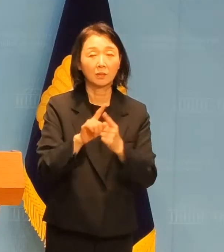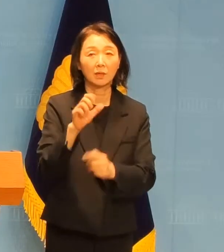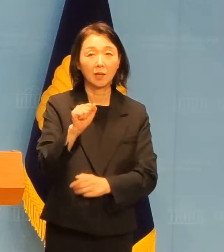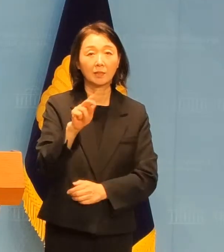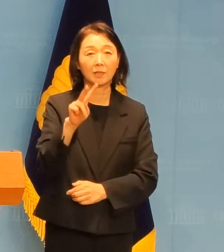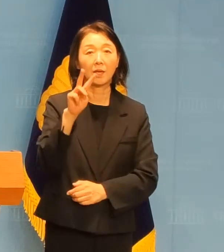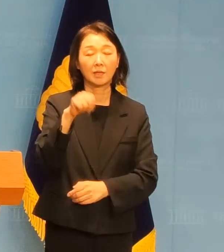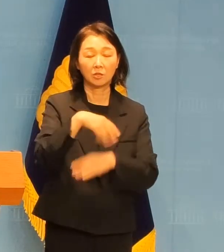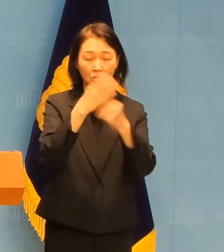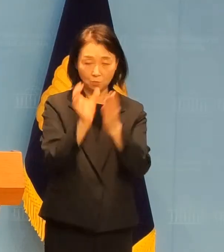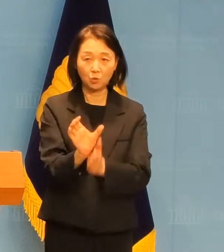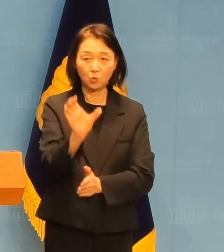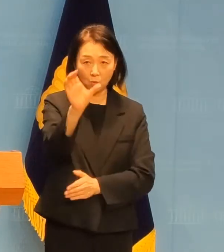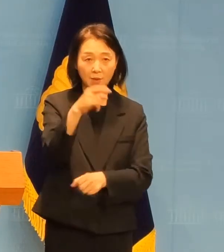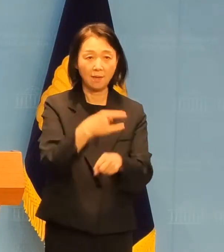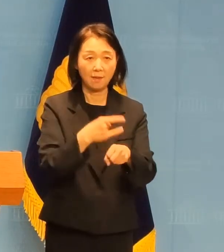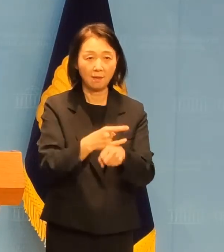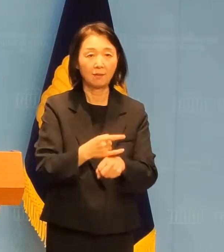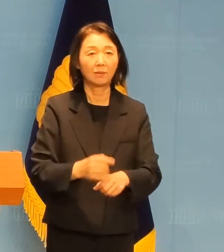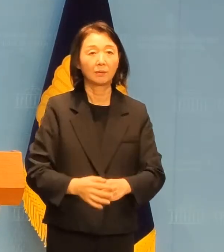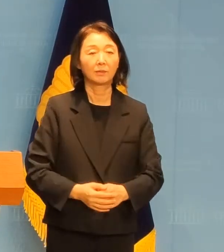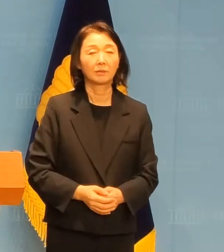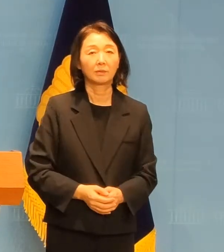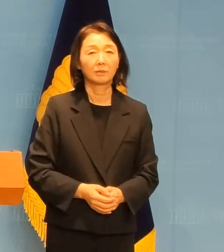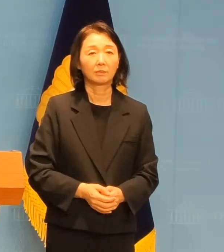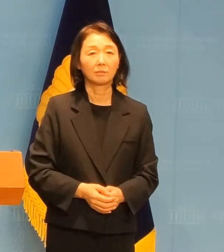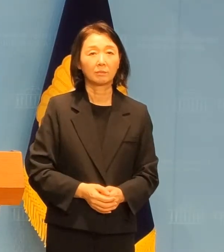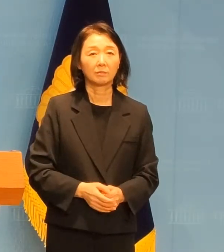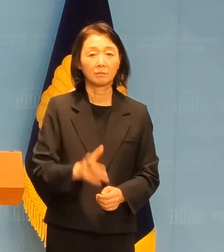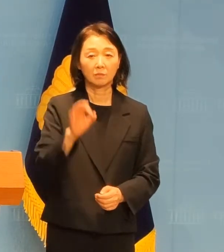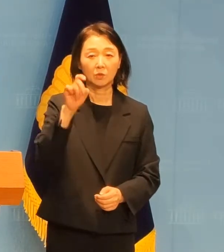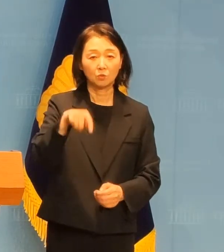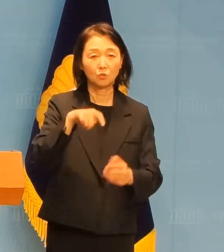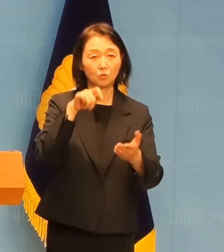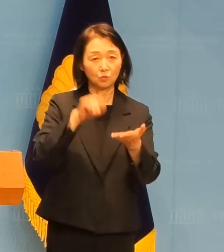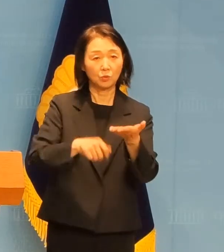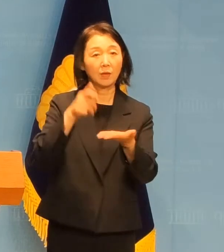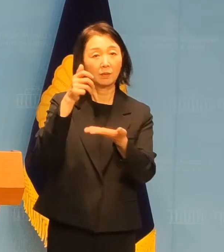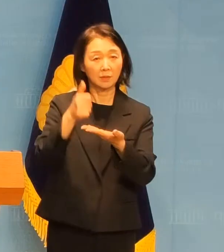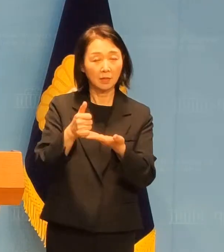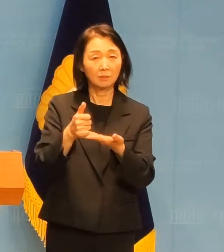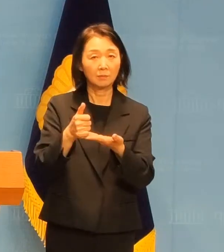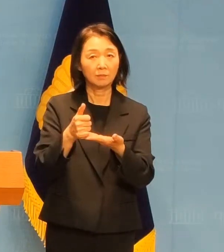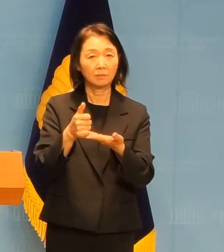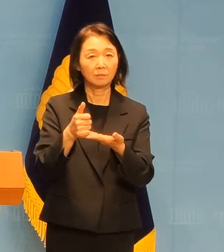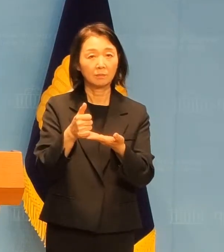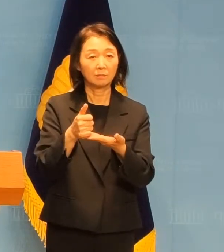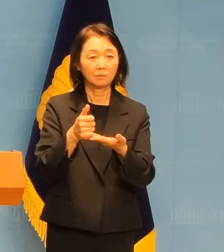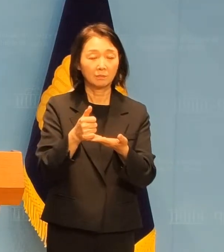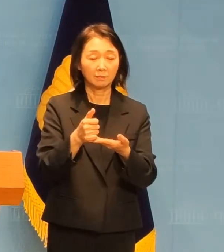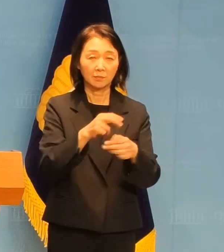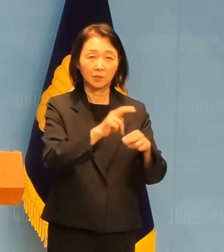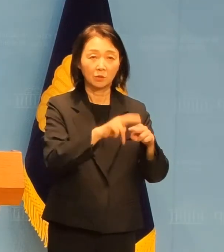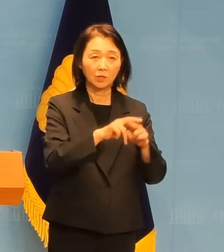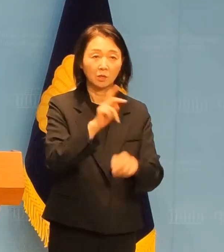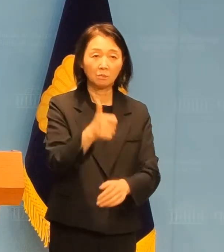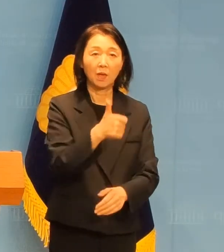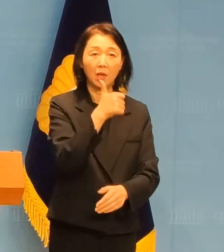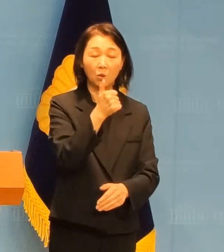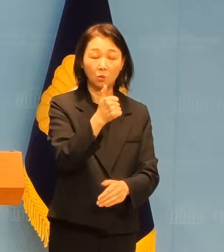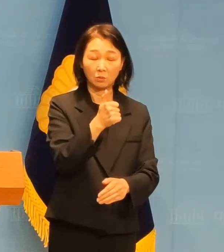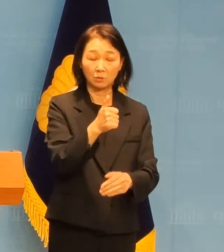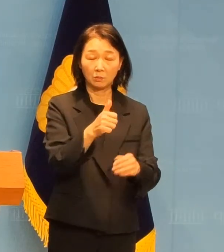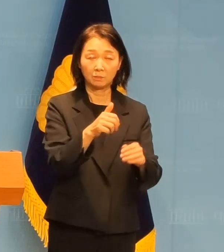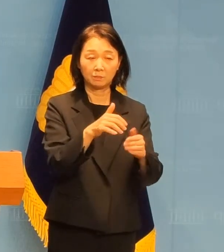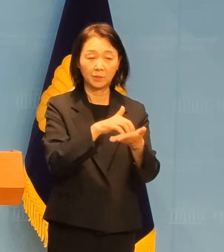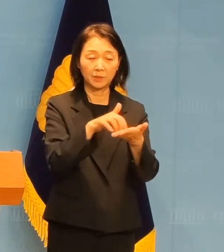SNS에 전면 공개하겠습니다. 우원식 국회의장은 당시 150석 의결